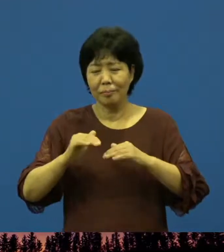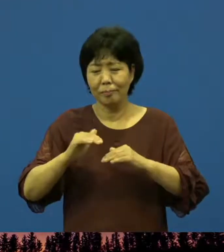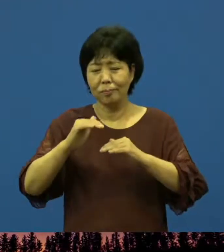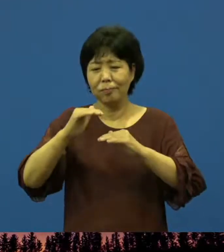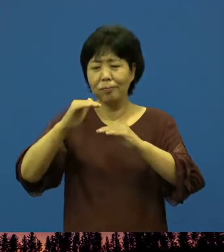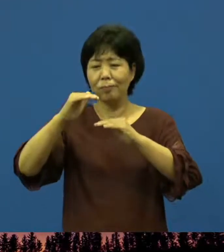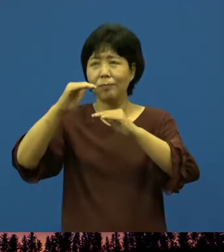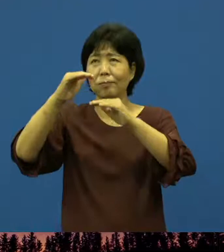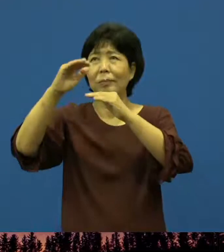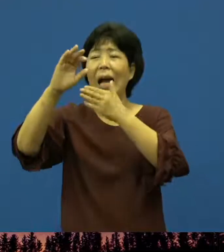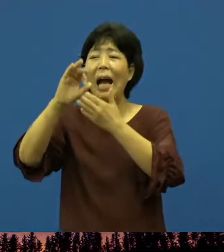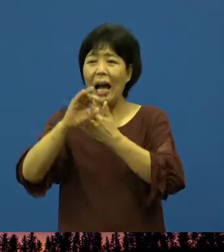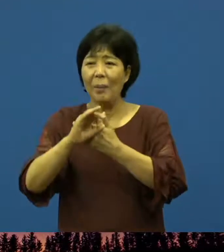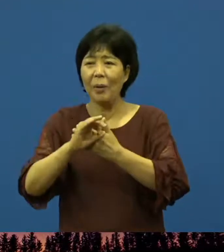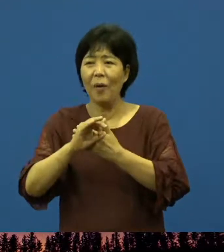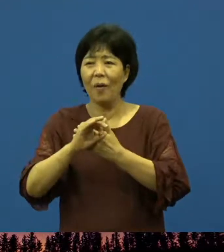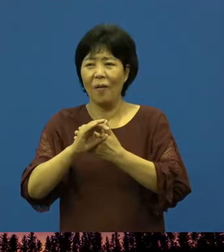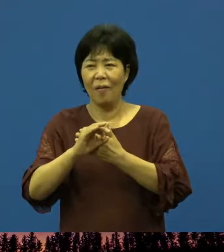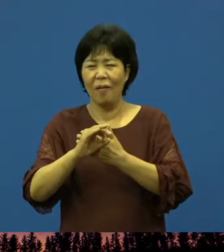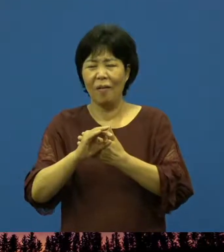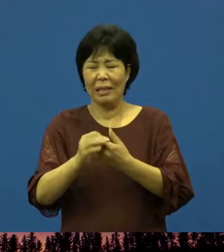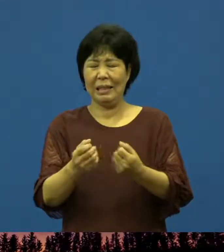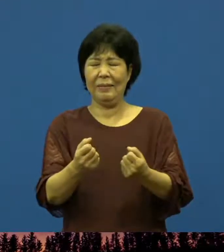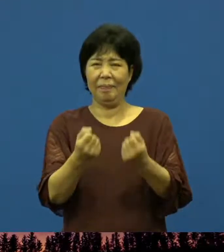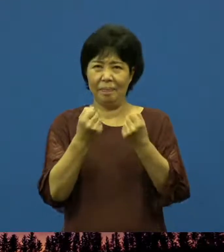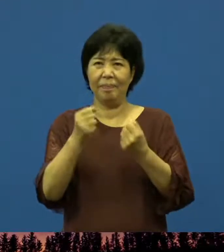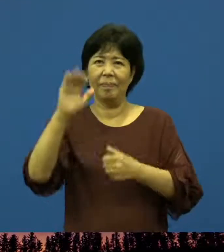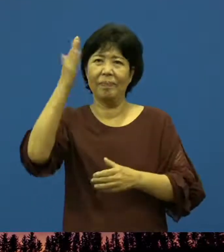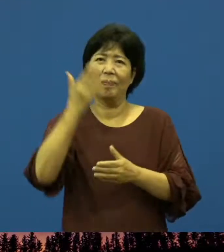말씀이 실력이 되어야 된다.